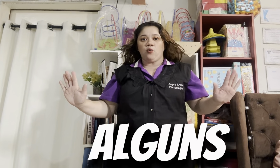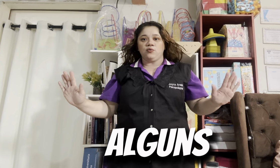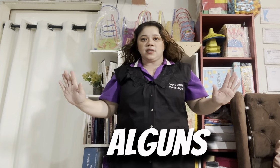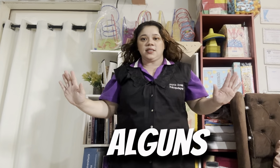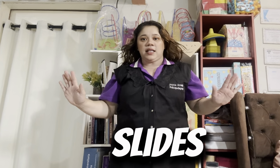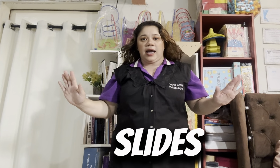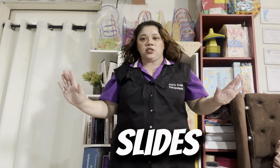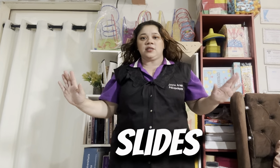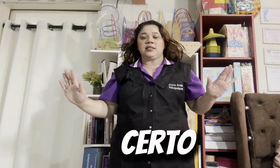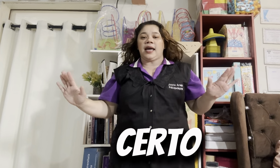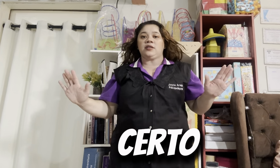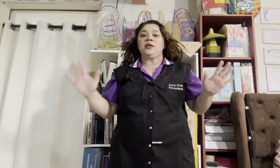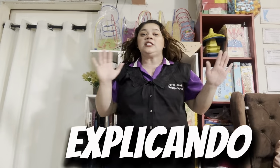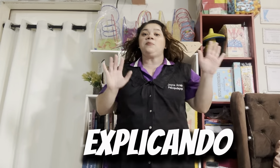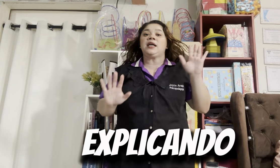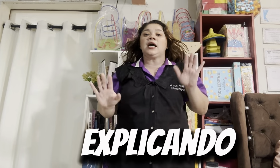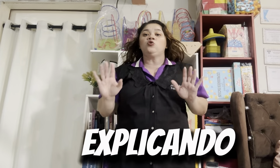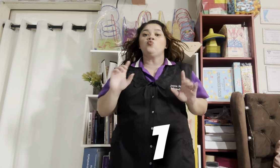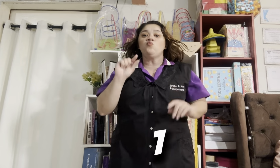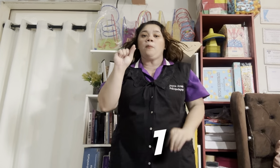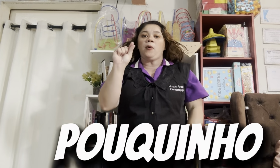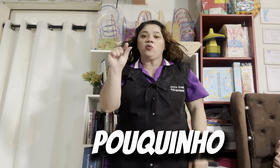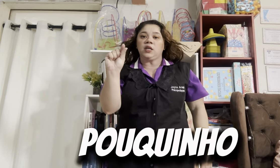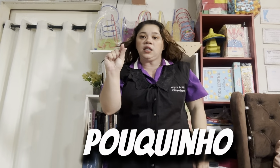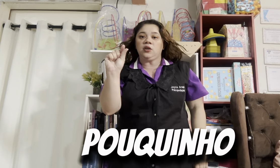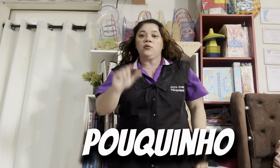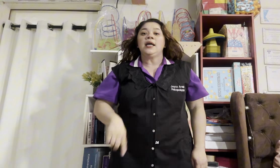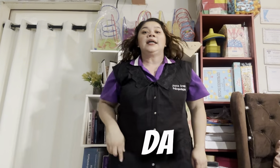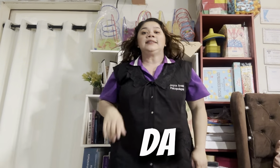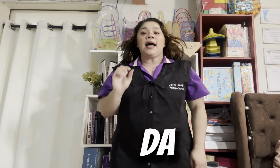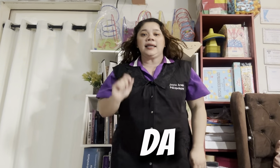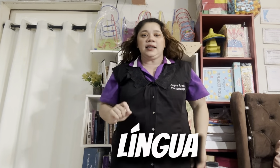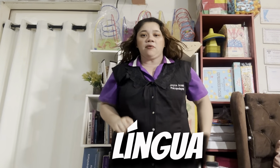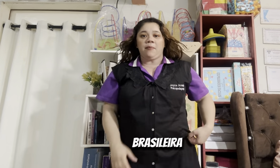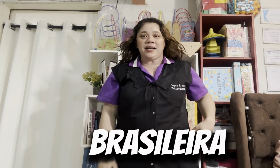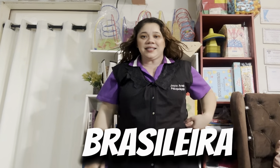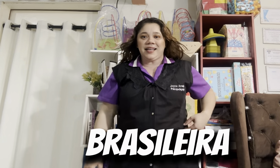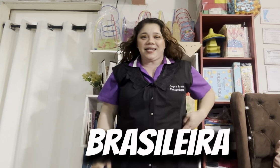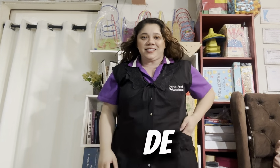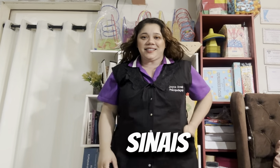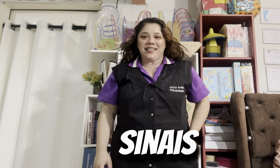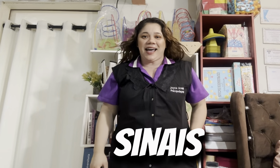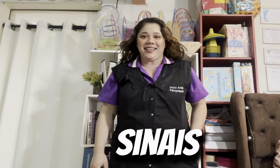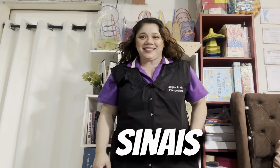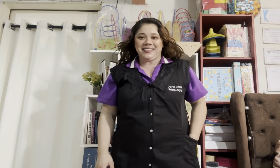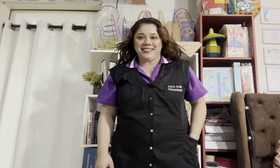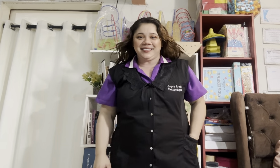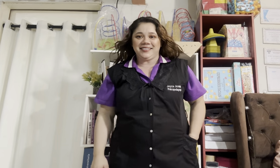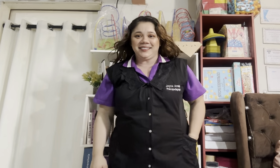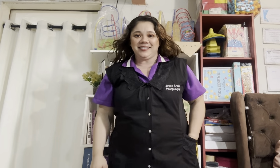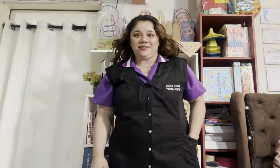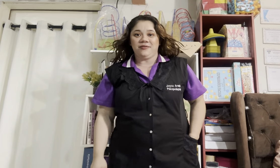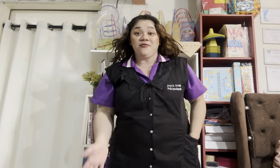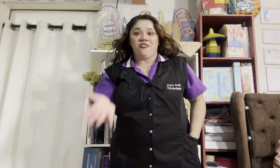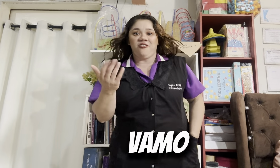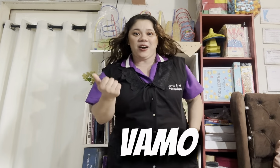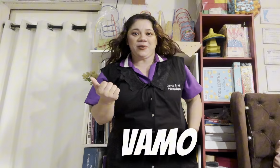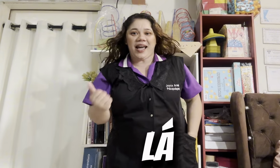alguns slides, certo? Explicando um pouquinho da língua brasileira de sinais. Vamos lá?